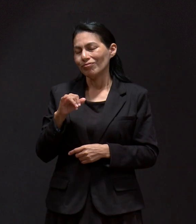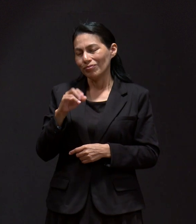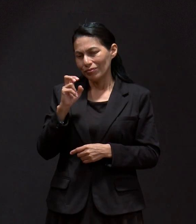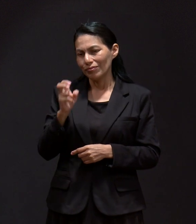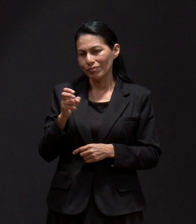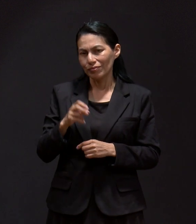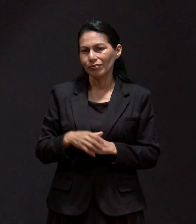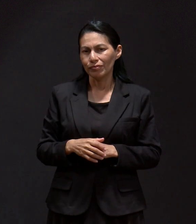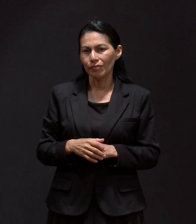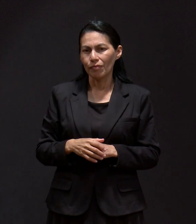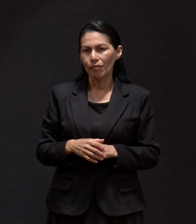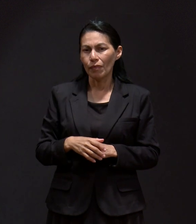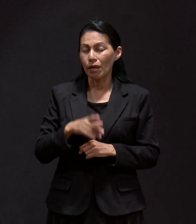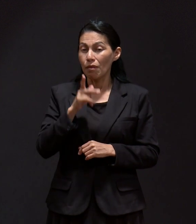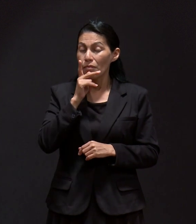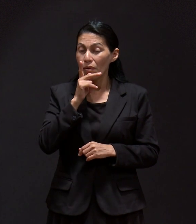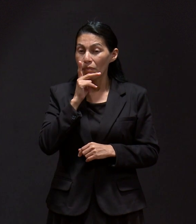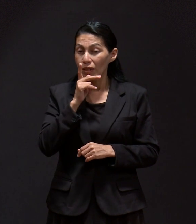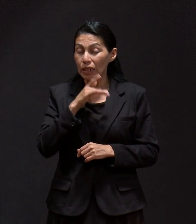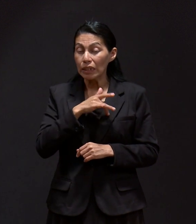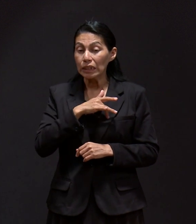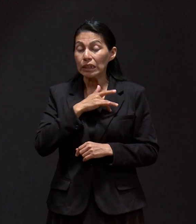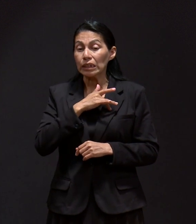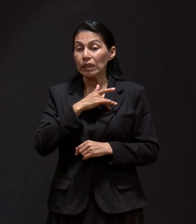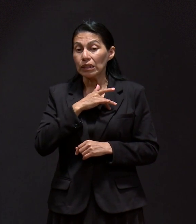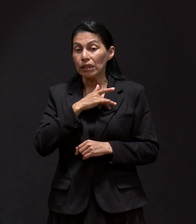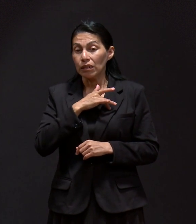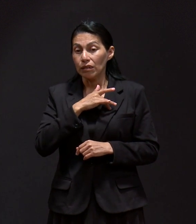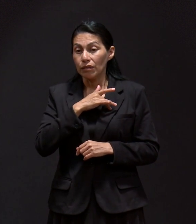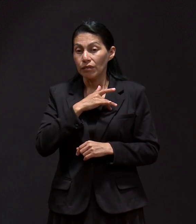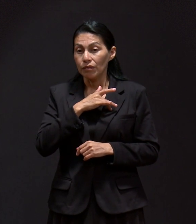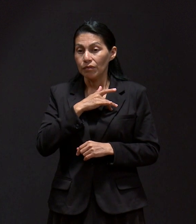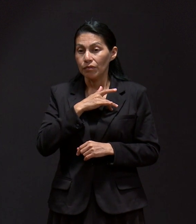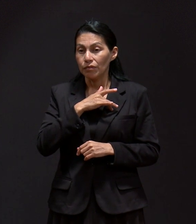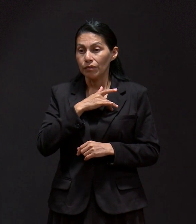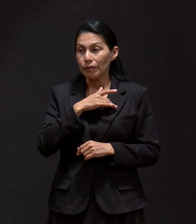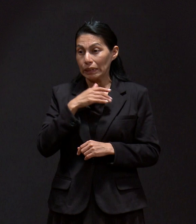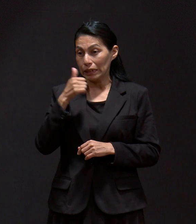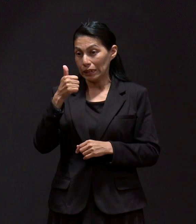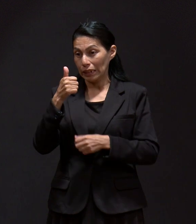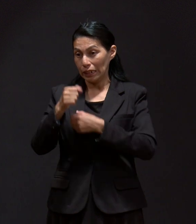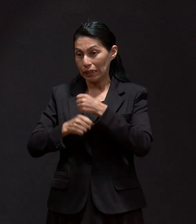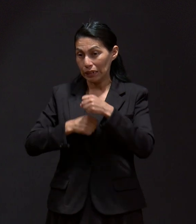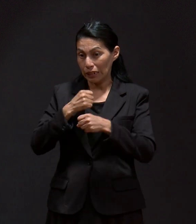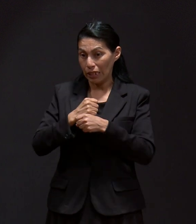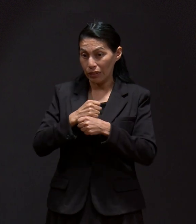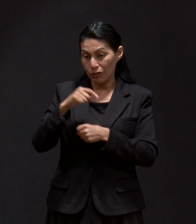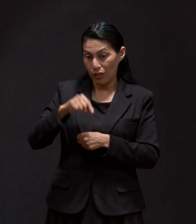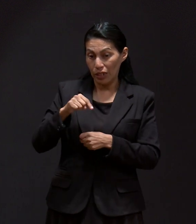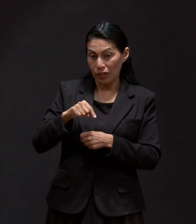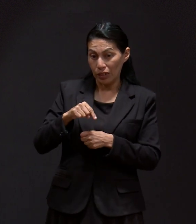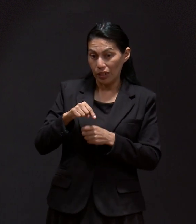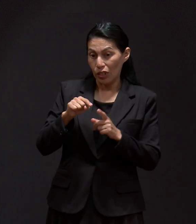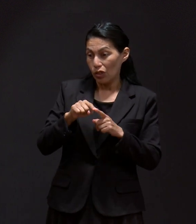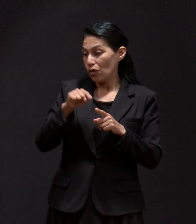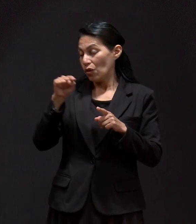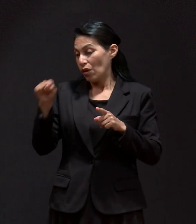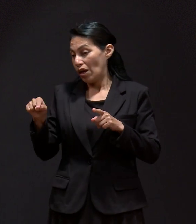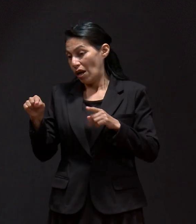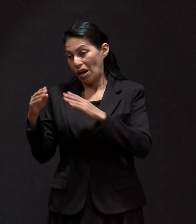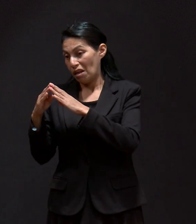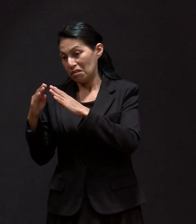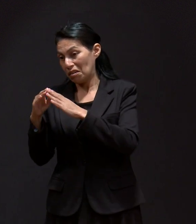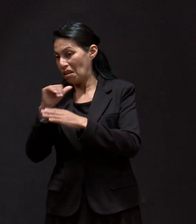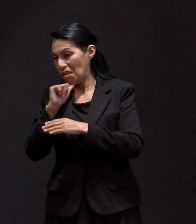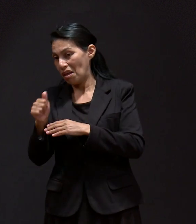no fueras a puerto rico así es porque él sentía que primero pues ya habían pasado seis años aquí lo que